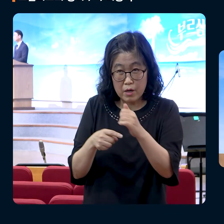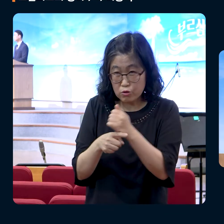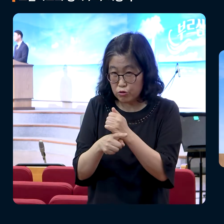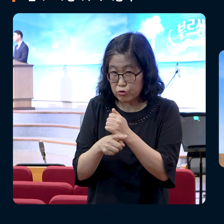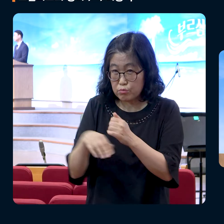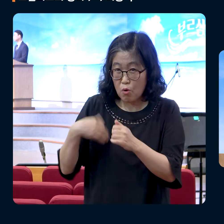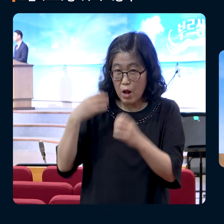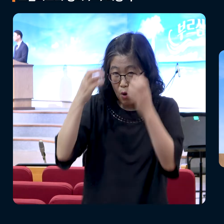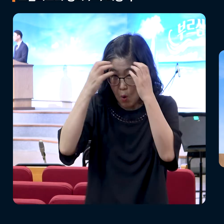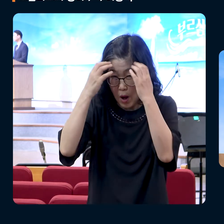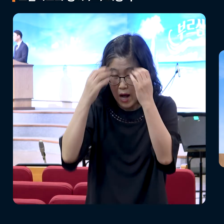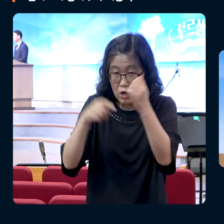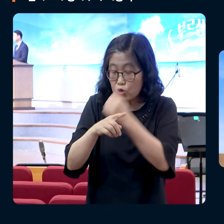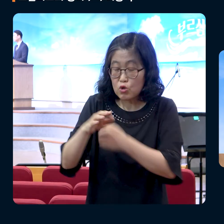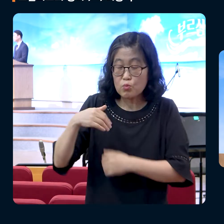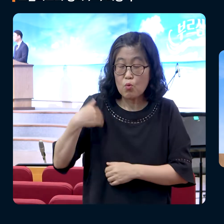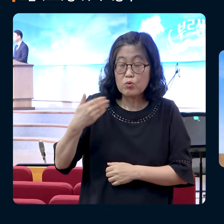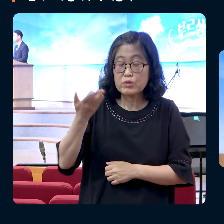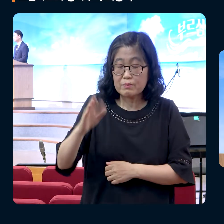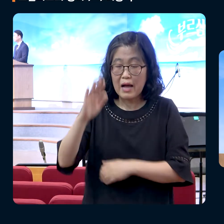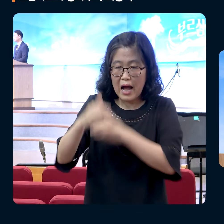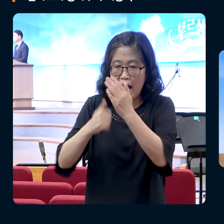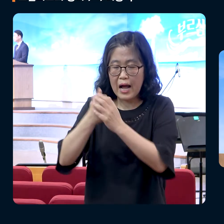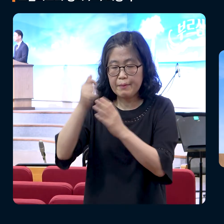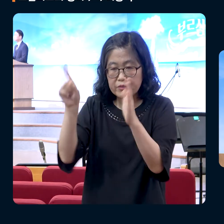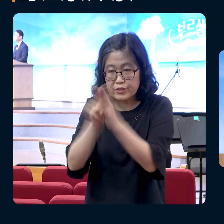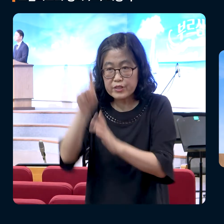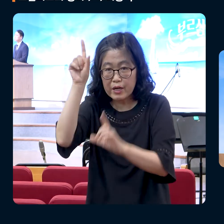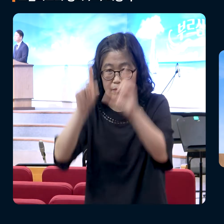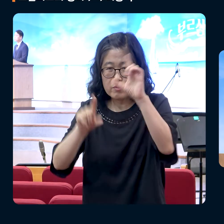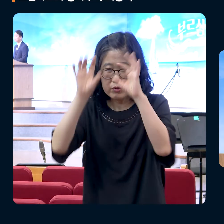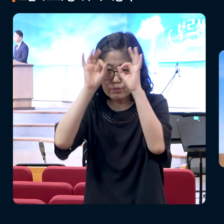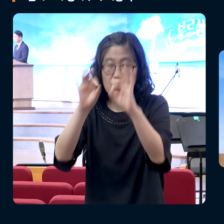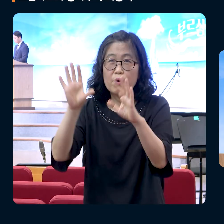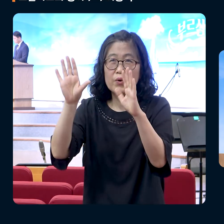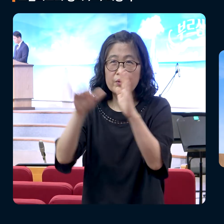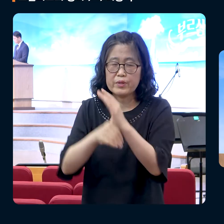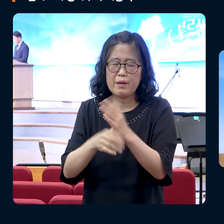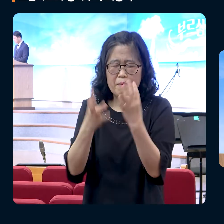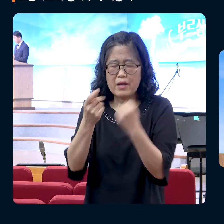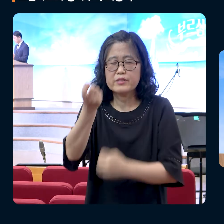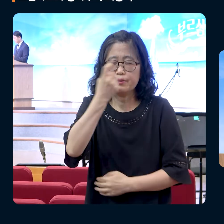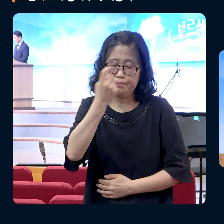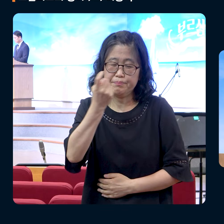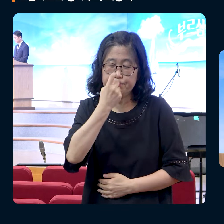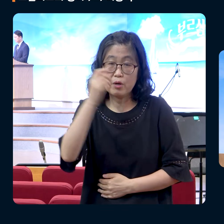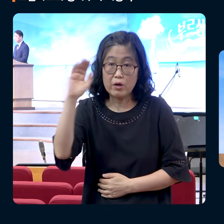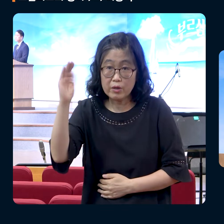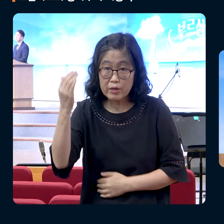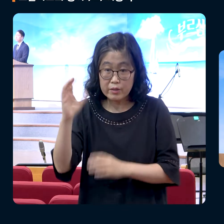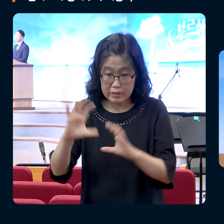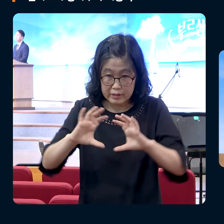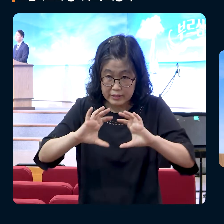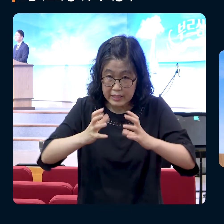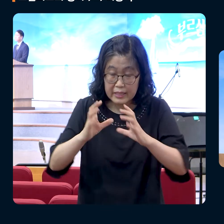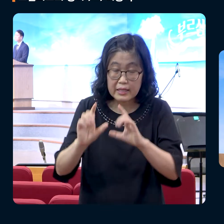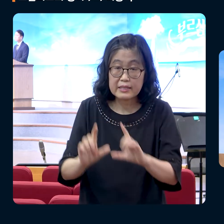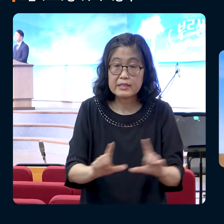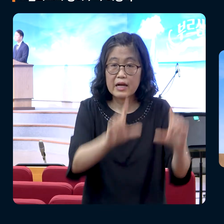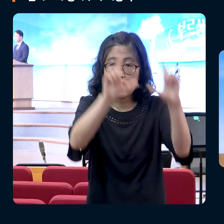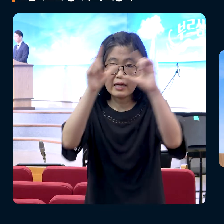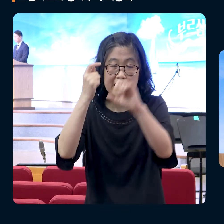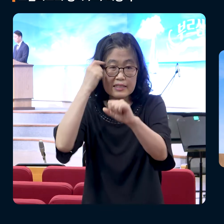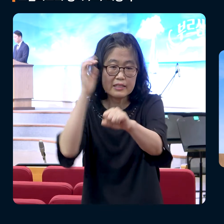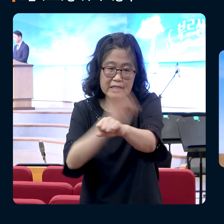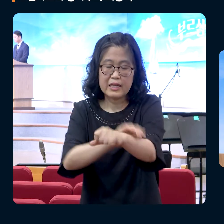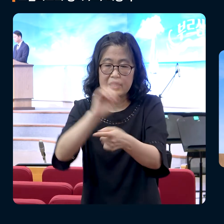가운데 하나님을 신뢰하는 그런 모습이구나 라는 것들을 저는 그분들을 통해서 배우게 되고, 이 세상을 사는 지혜가 무엇인가 라는